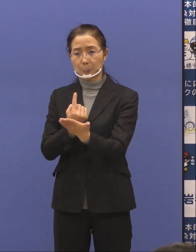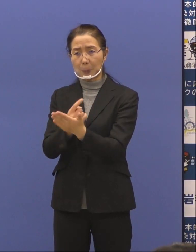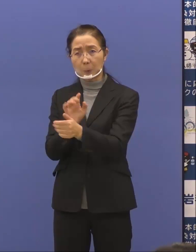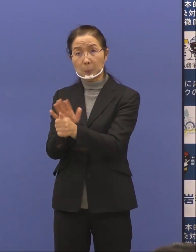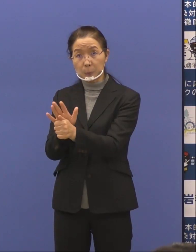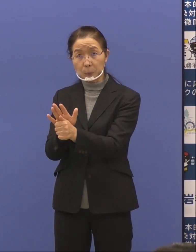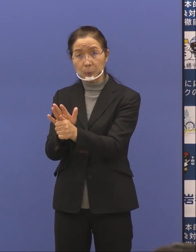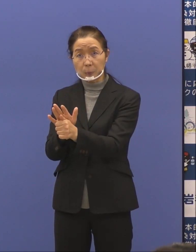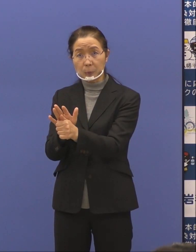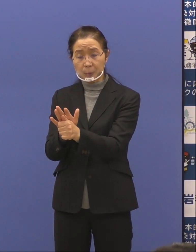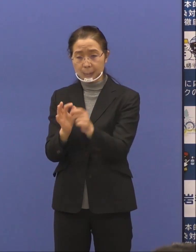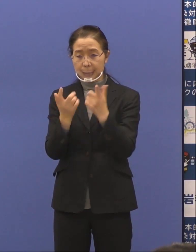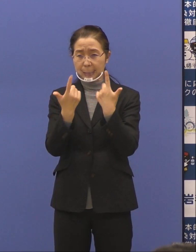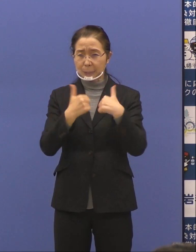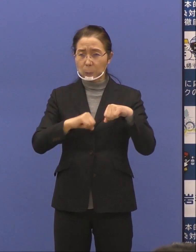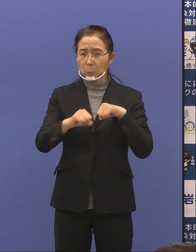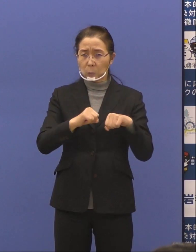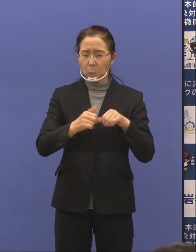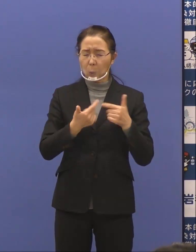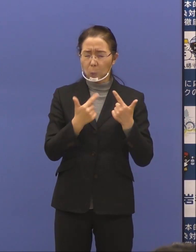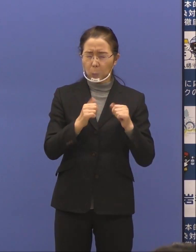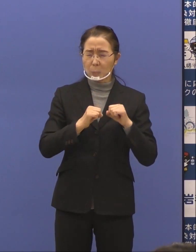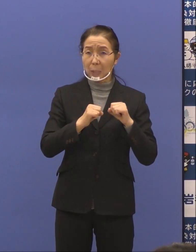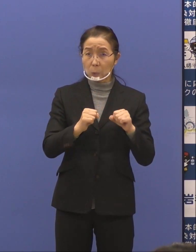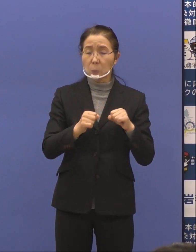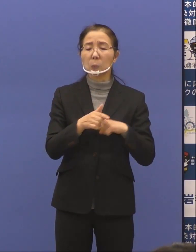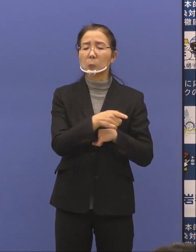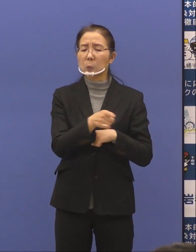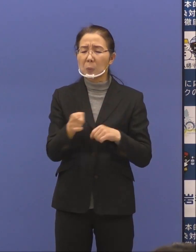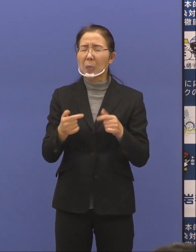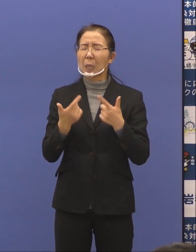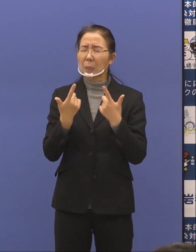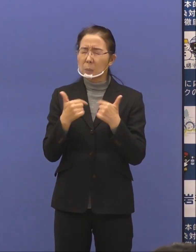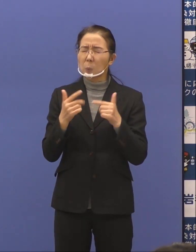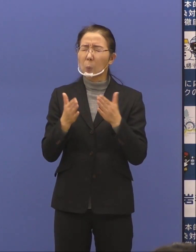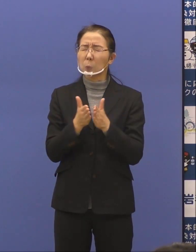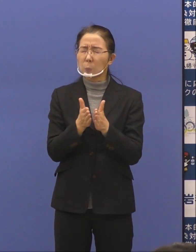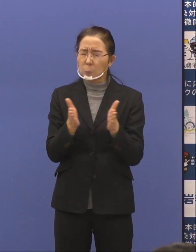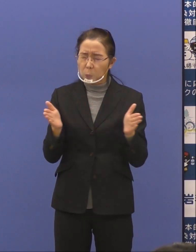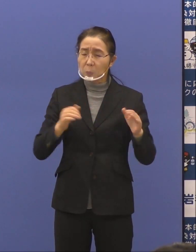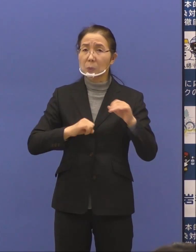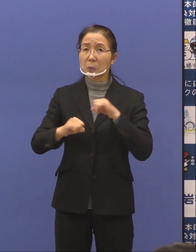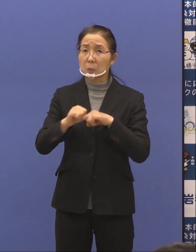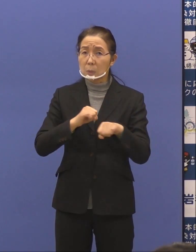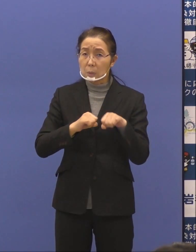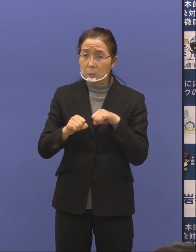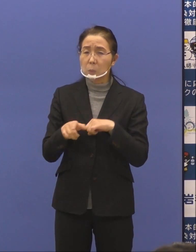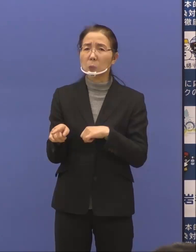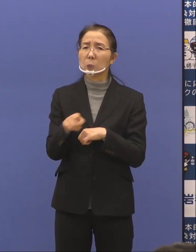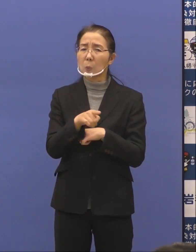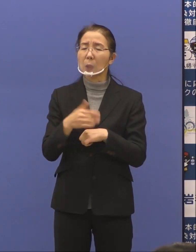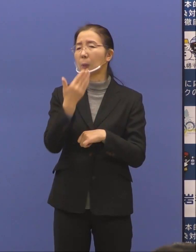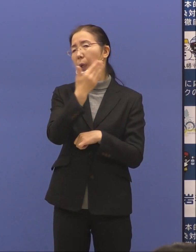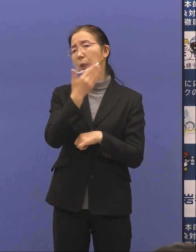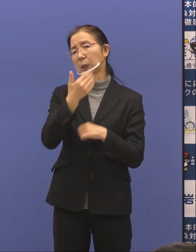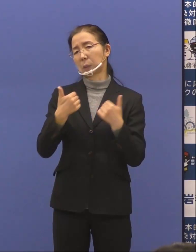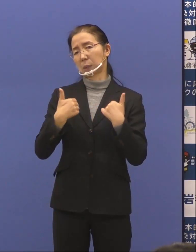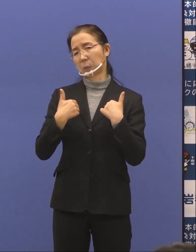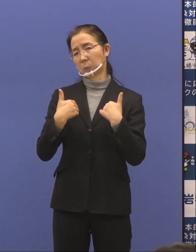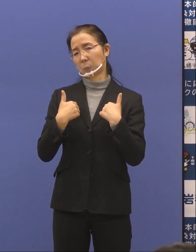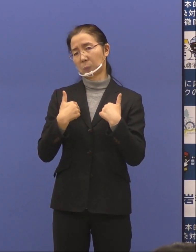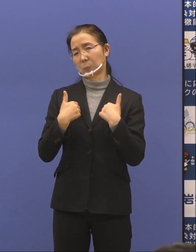り日常の運動を行ったりということは今広く行われていますんでですね、そちらの方こそ大事にしていけ